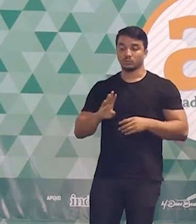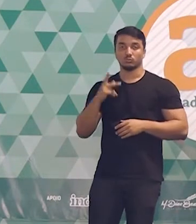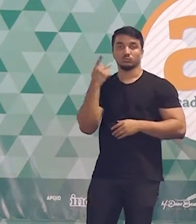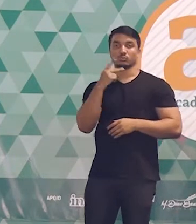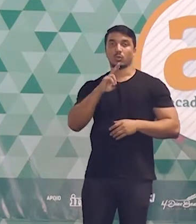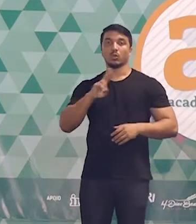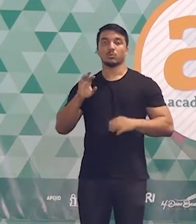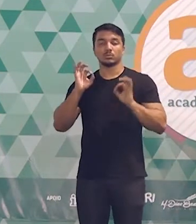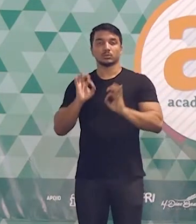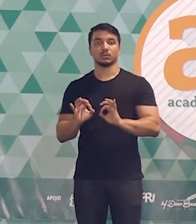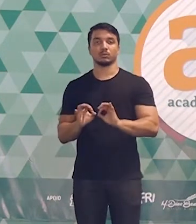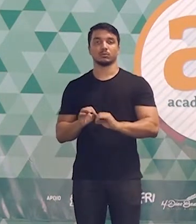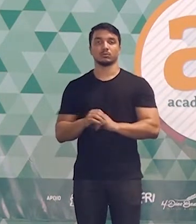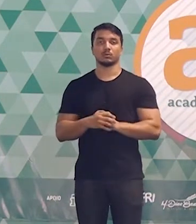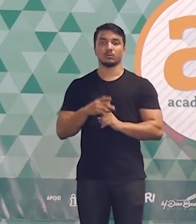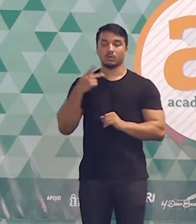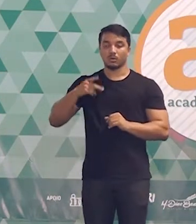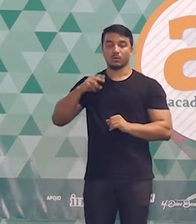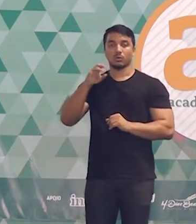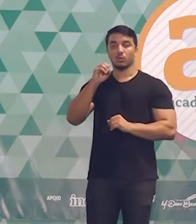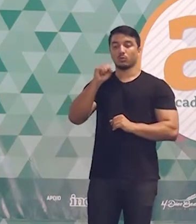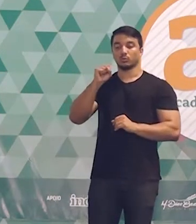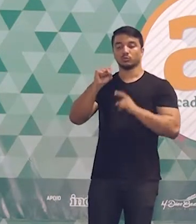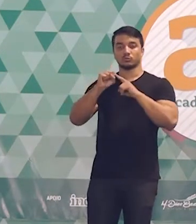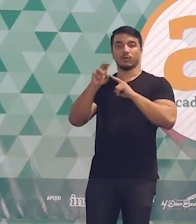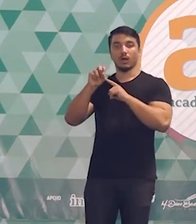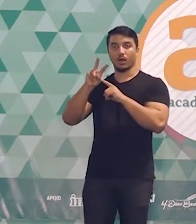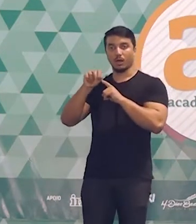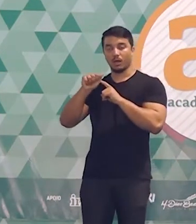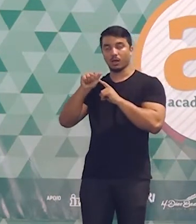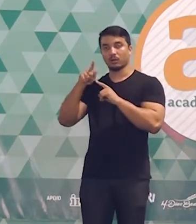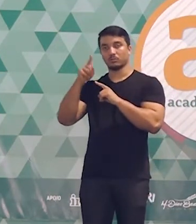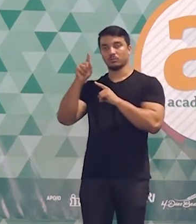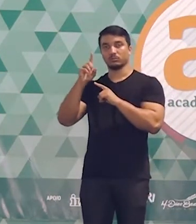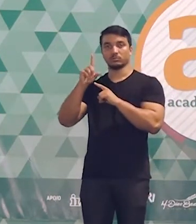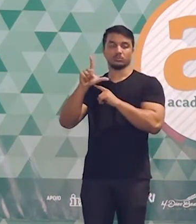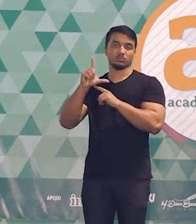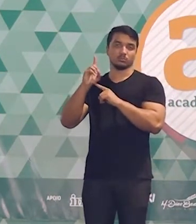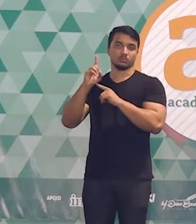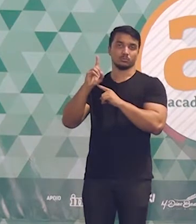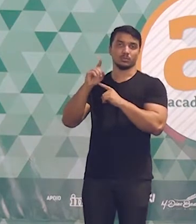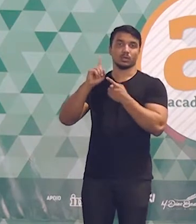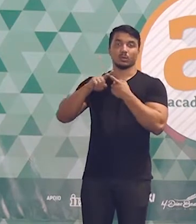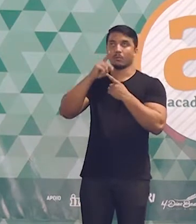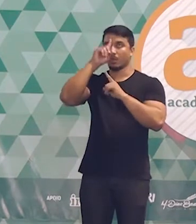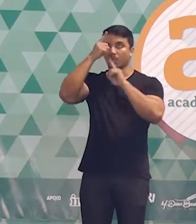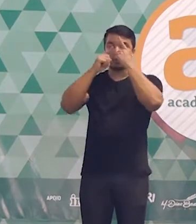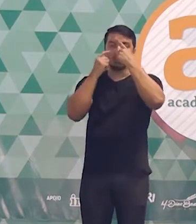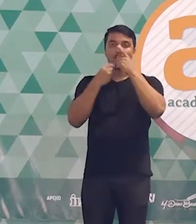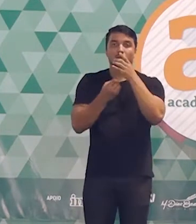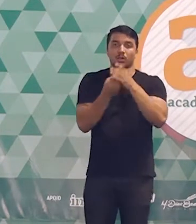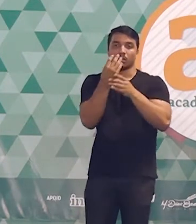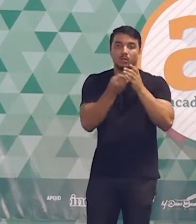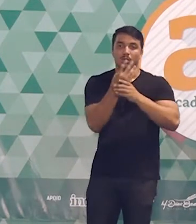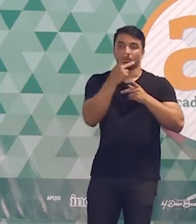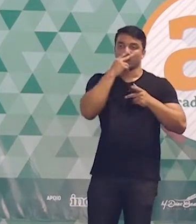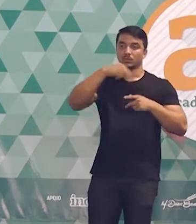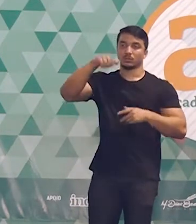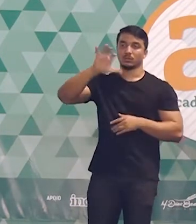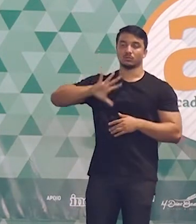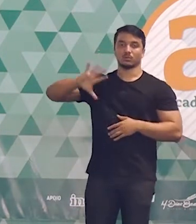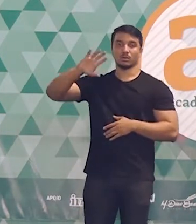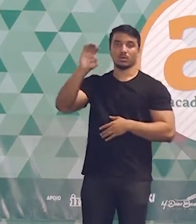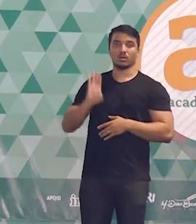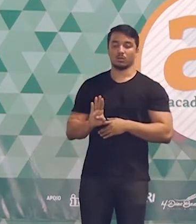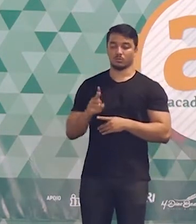desabrasileirar o nome dele. Então ele queria que fosse Oswald. Camarada que criou tantos manifestos, tão nacionais,